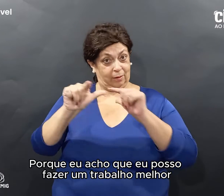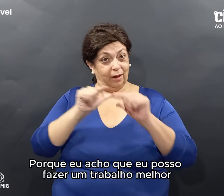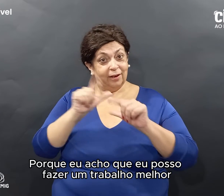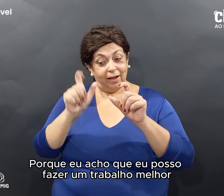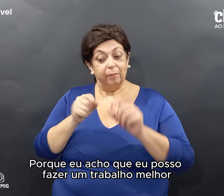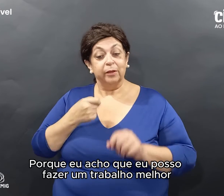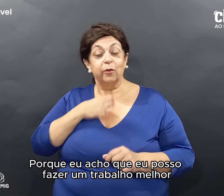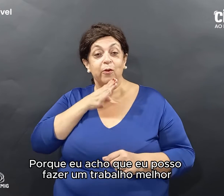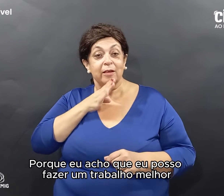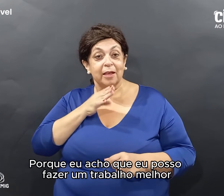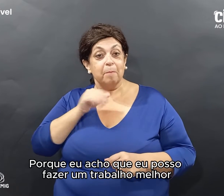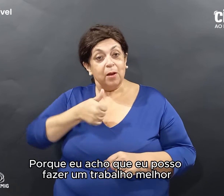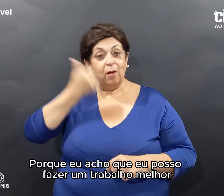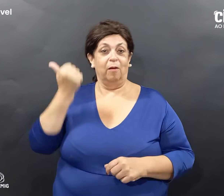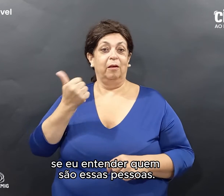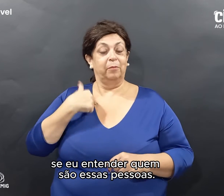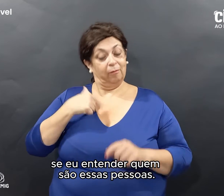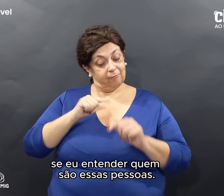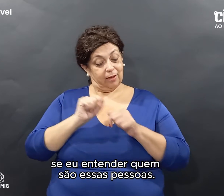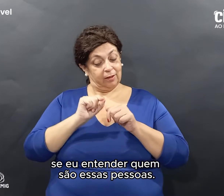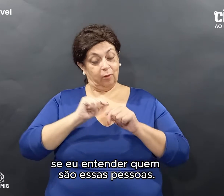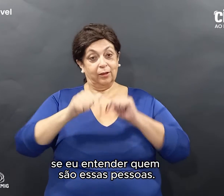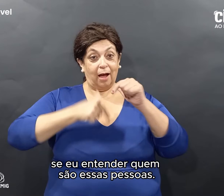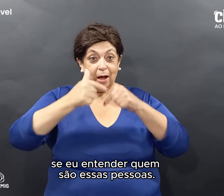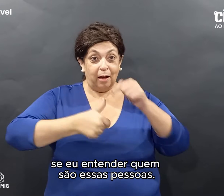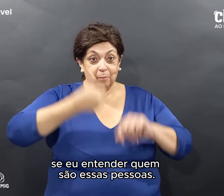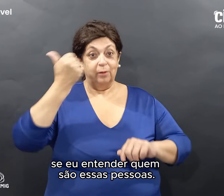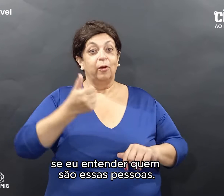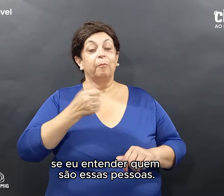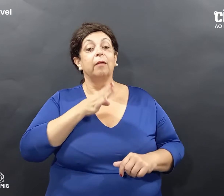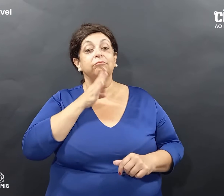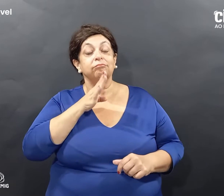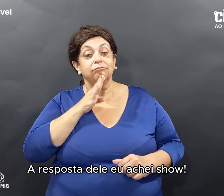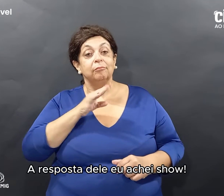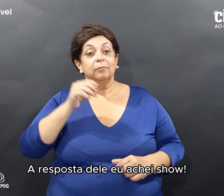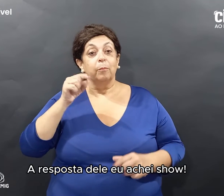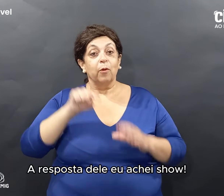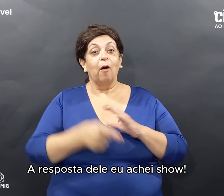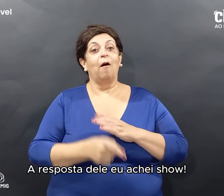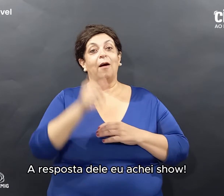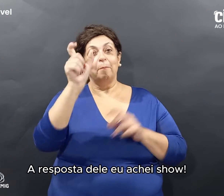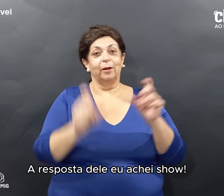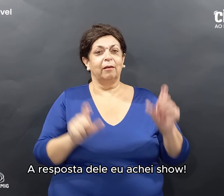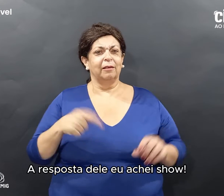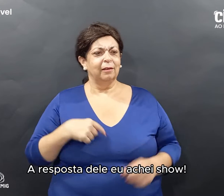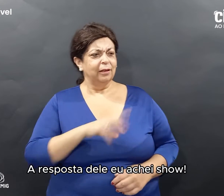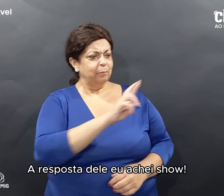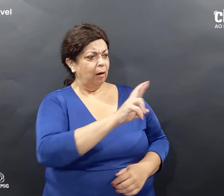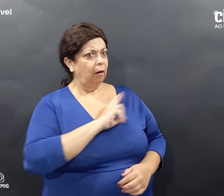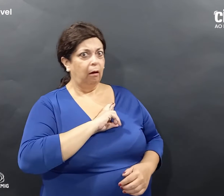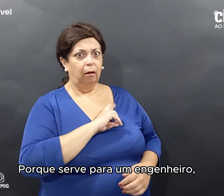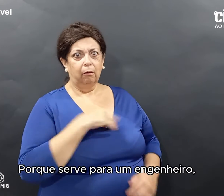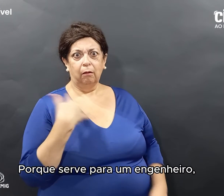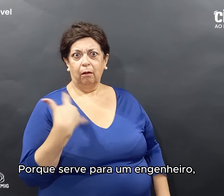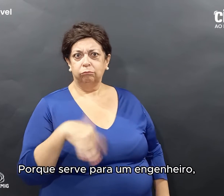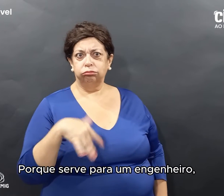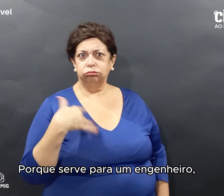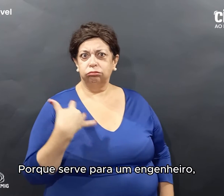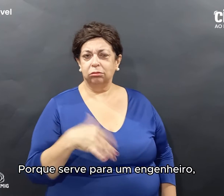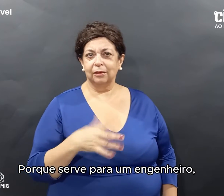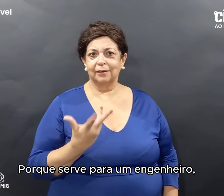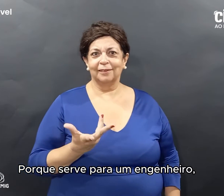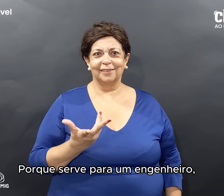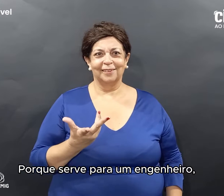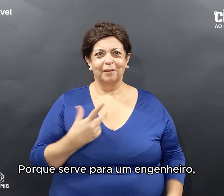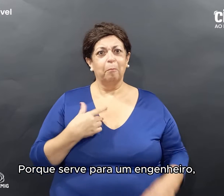porque eu acho que eu posso fazer um trabalho melhor se eu entender quem são essas pessoas. A resposta dele eu achei show, porque serve